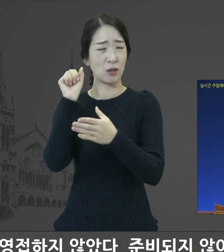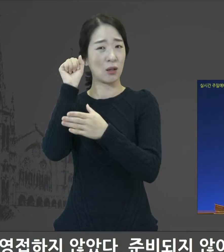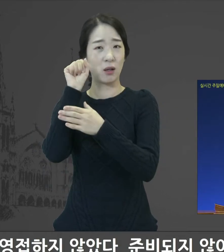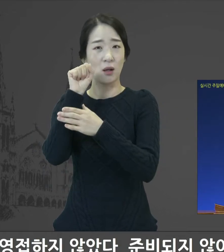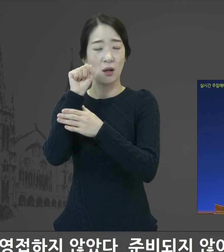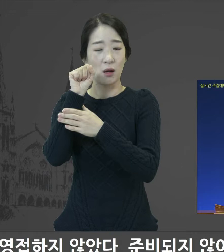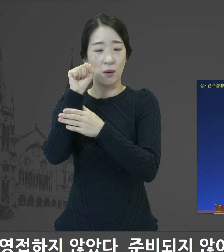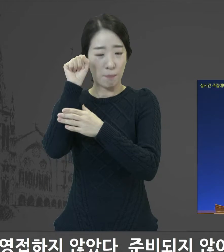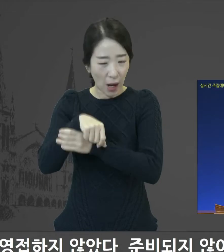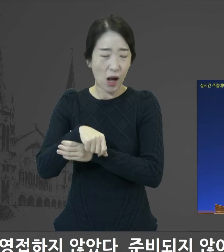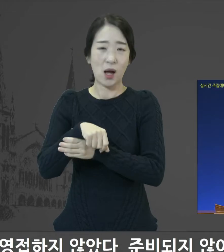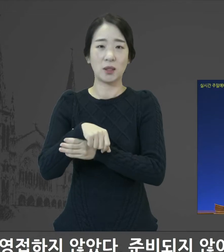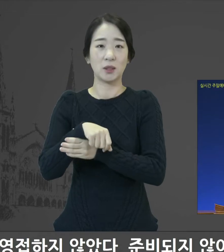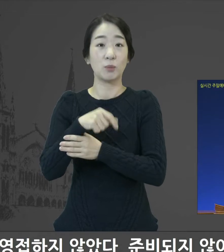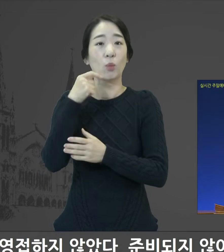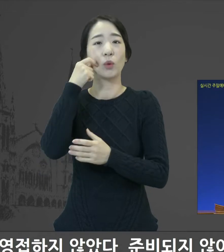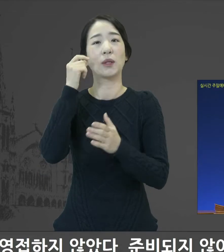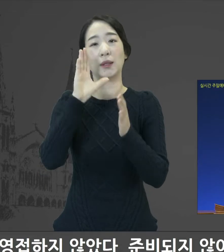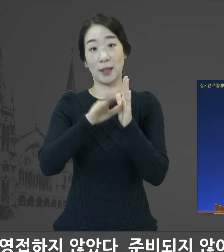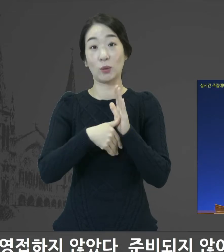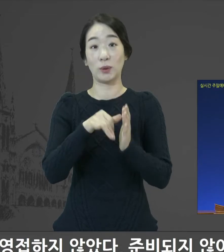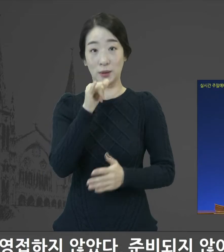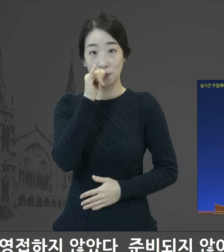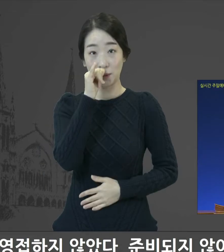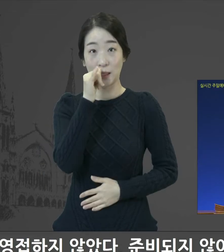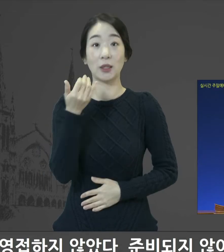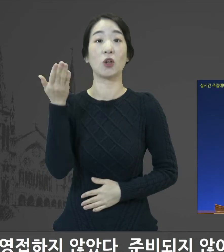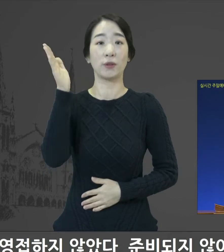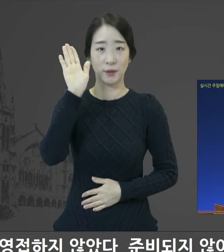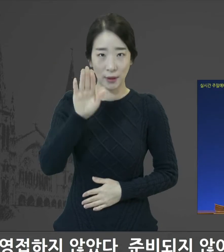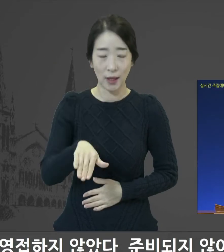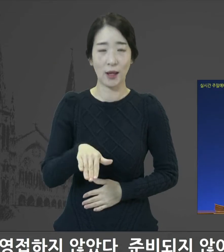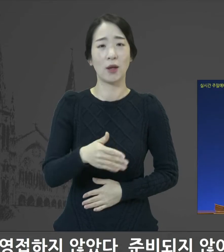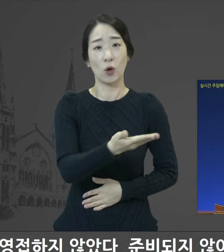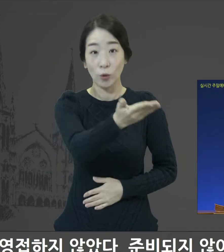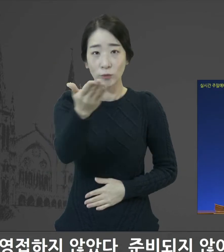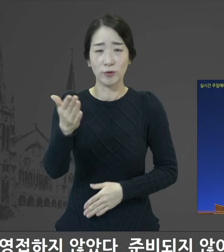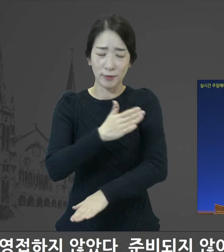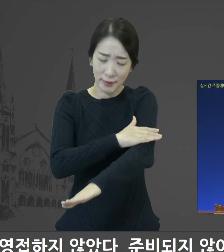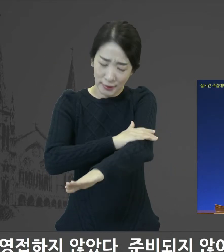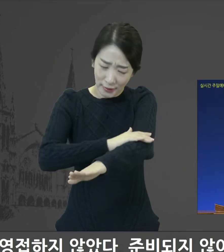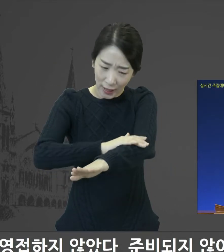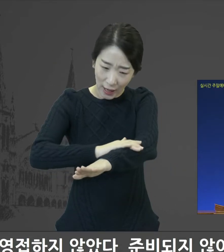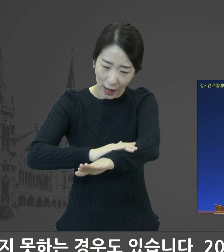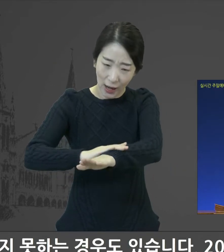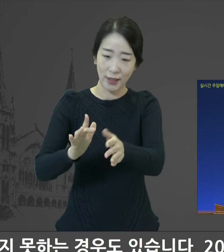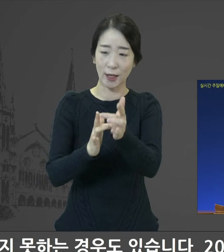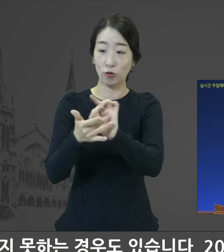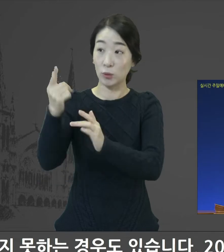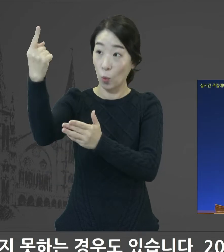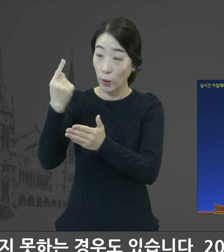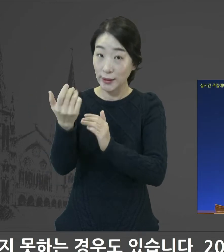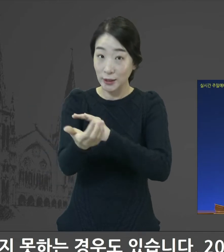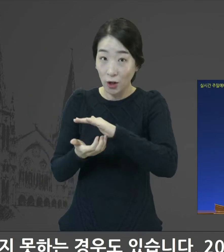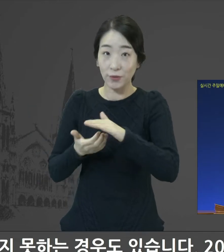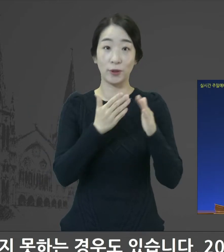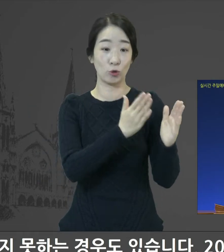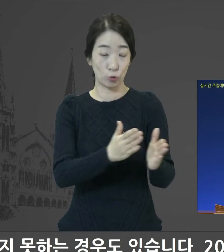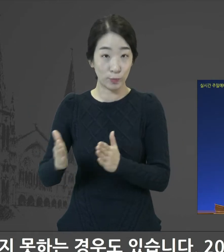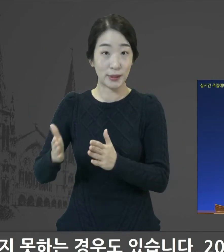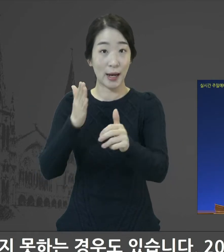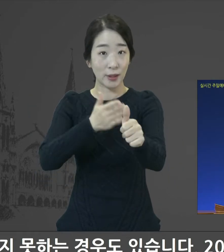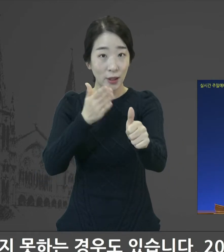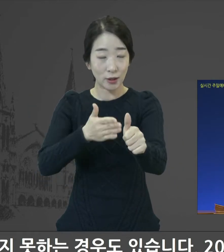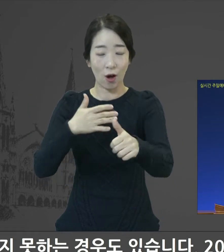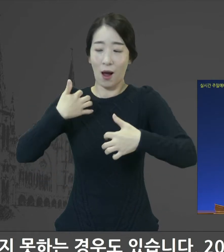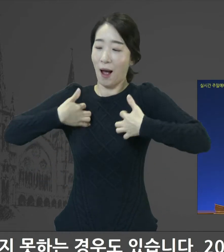있습니다. 2021년 대강절에 잘 준비하셔서 우리 주님을 꼭 맞이하시고